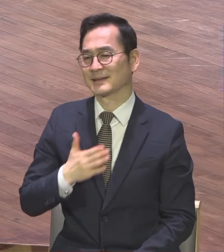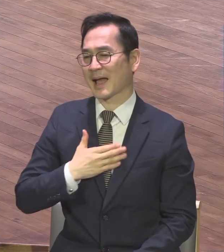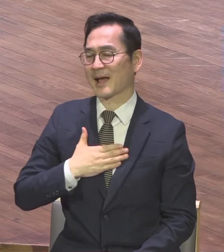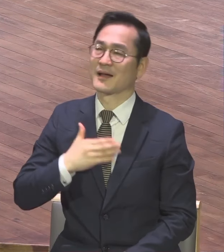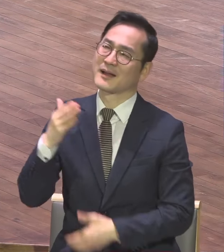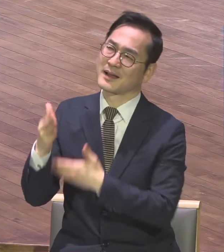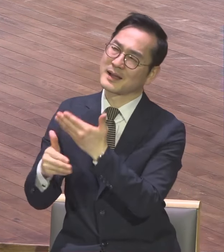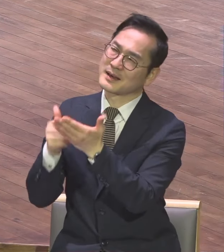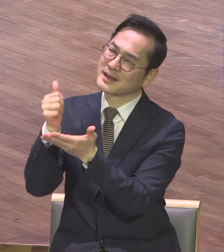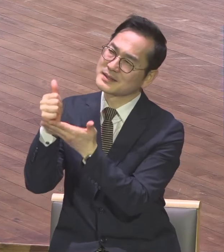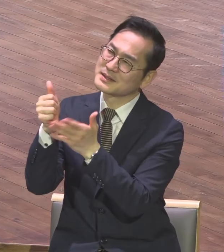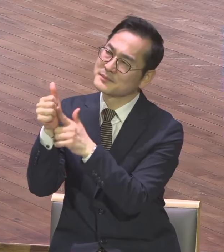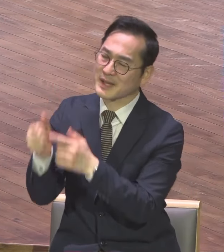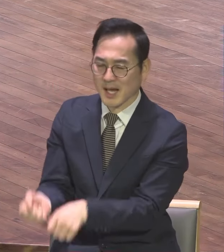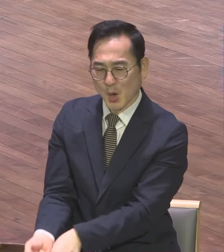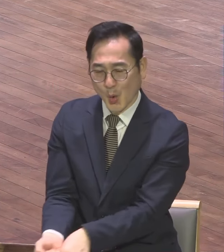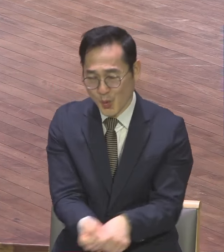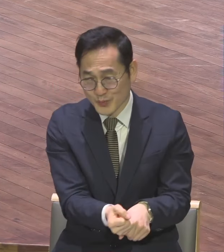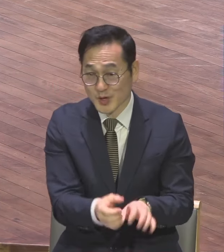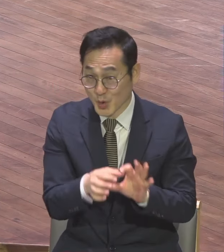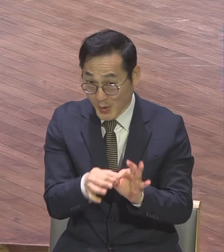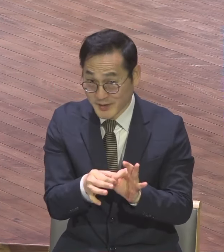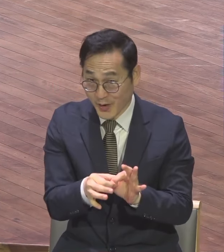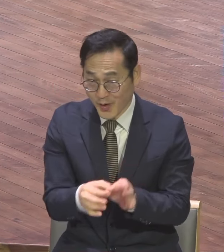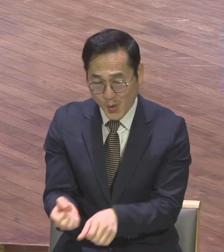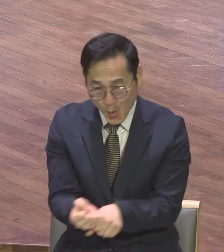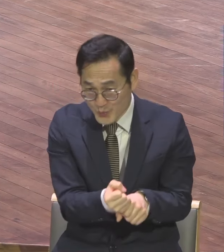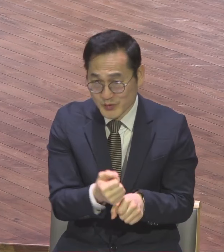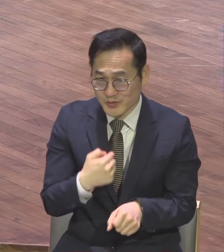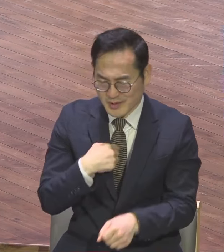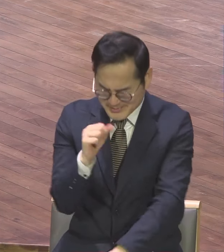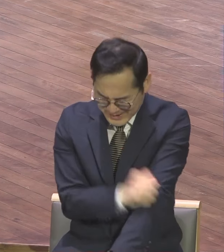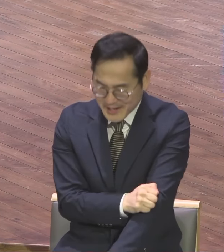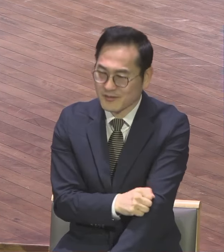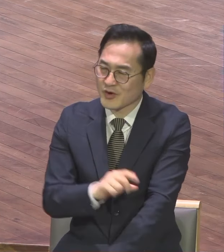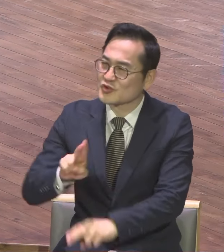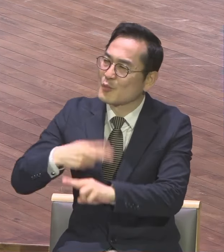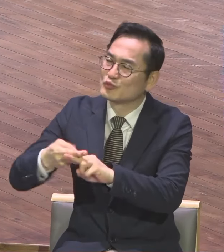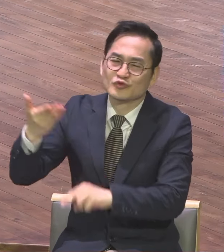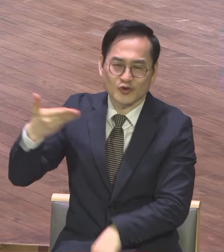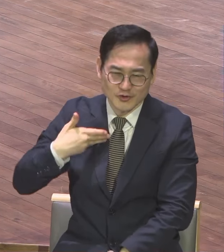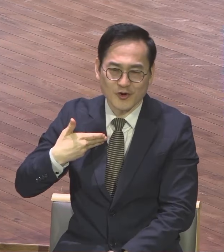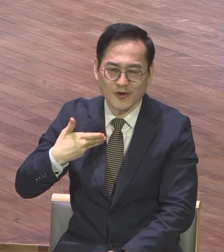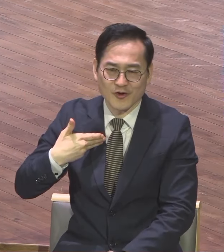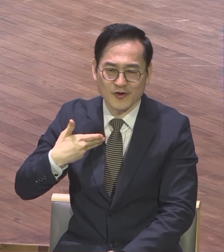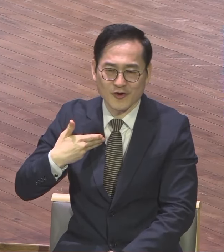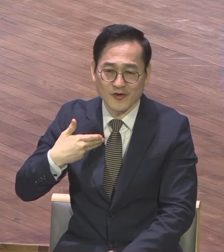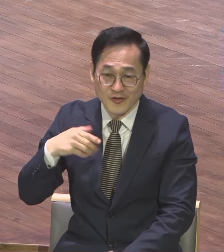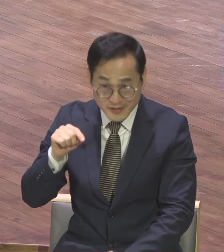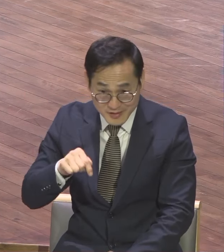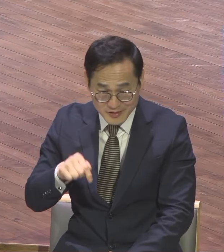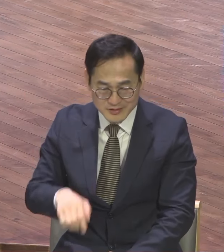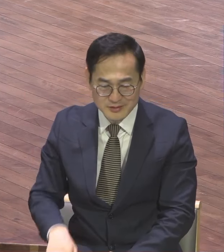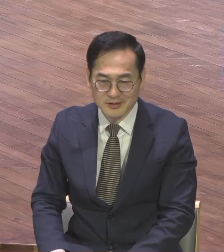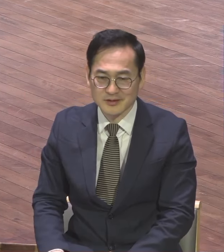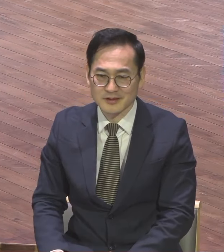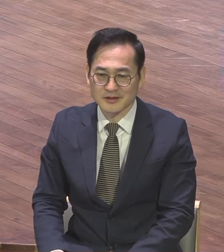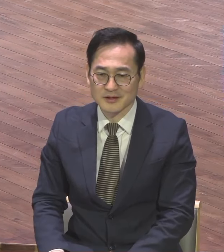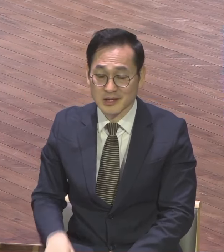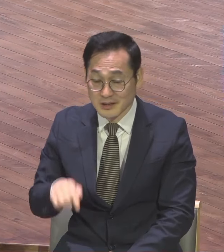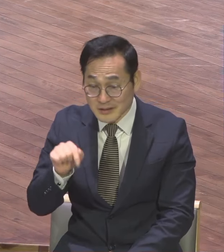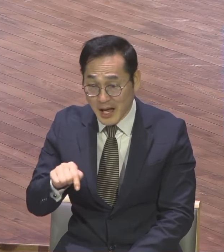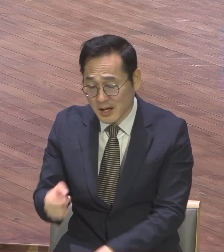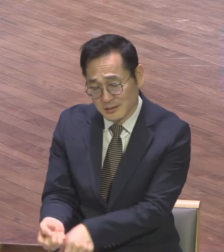하나님께 골프라는 달란트를 선물로 받았고 이 달란트를 오롯이 하나님께